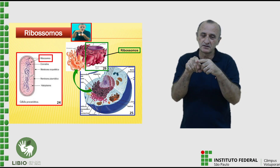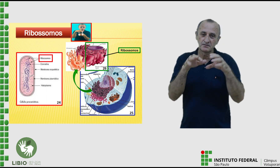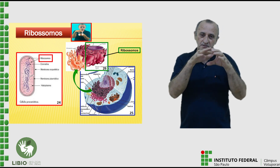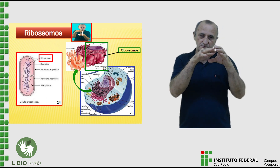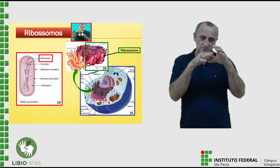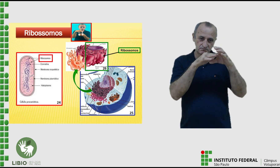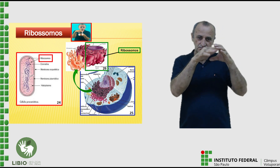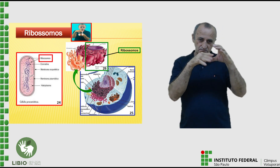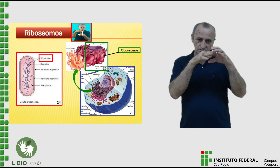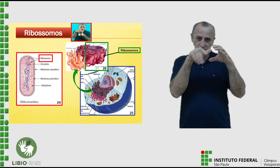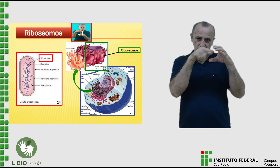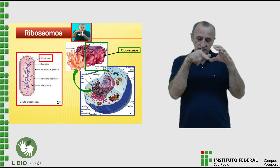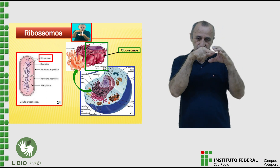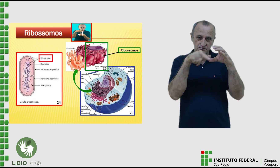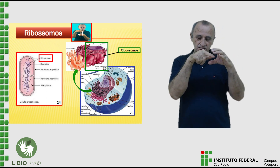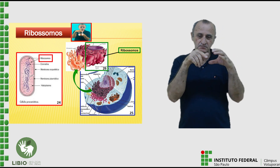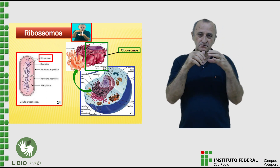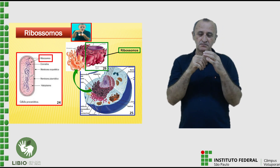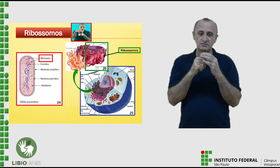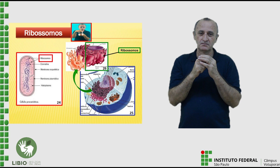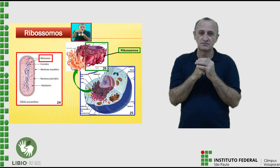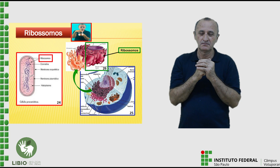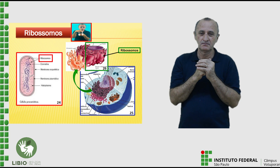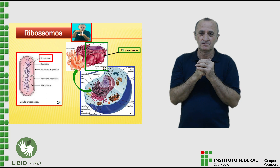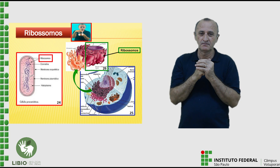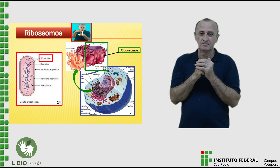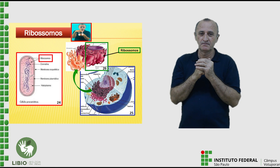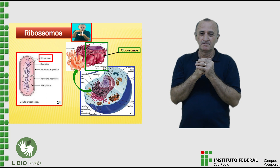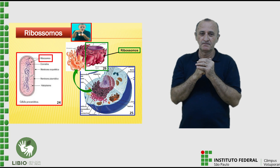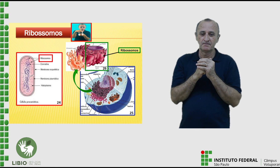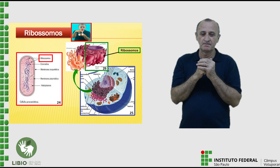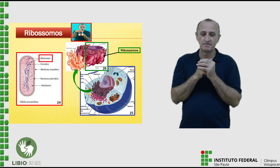podem estar livres pelo citoplasma.